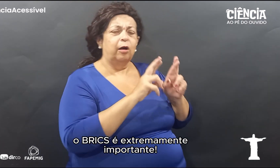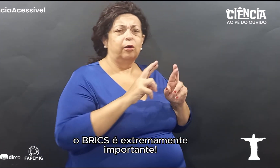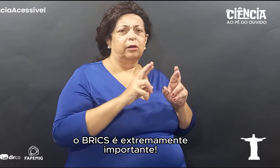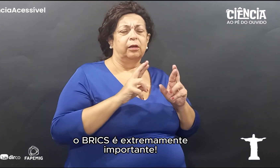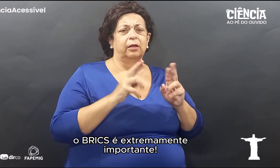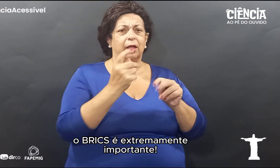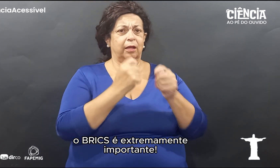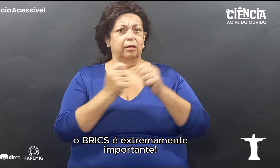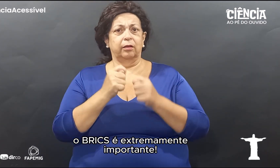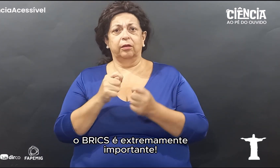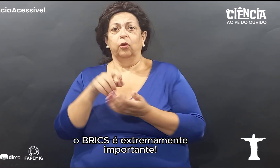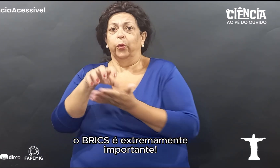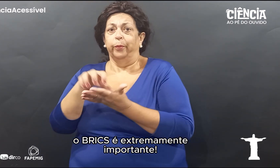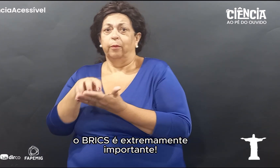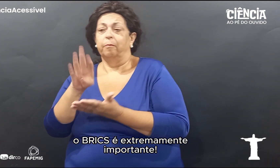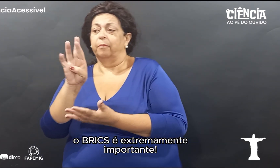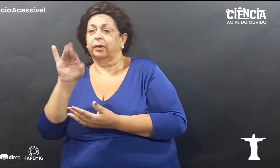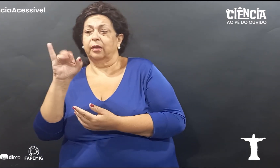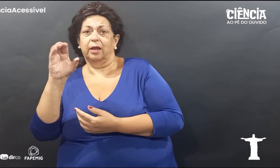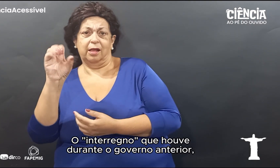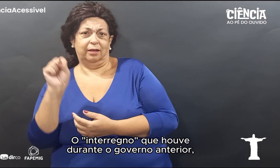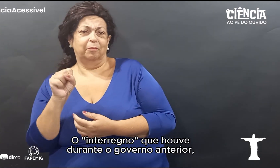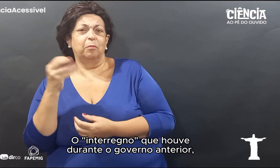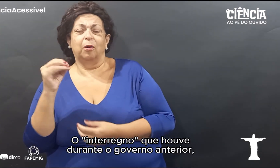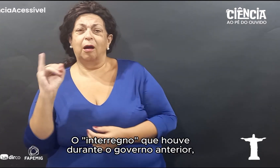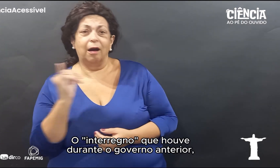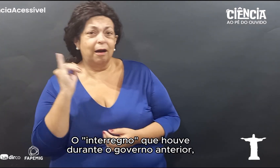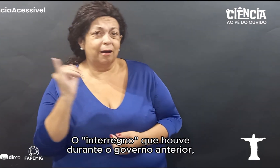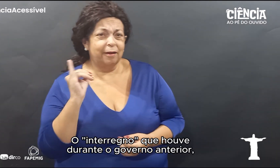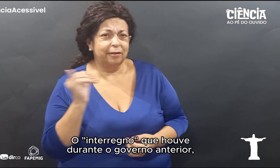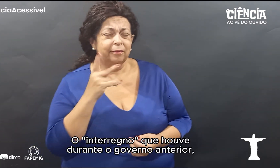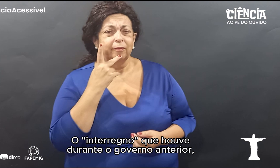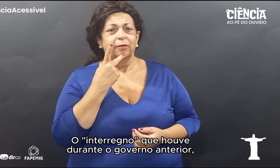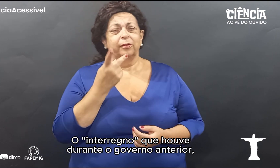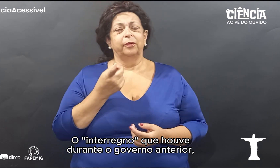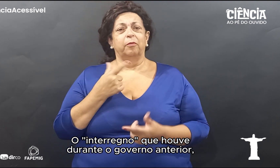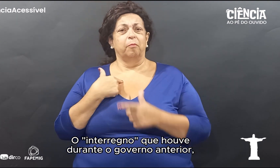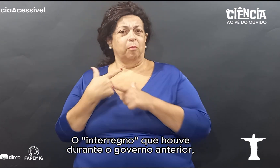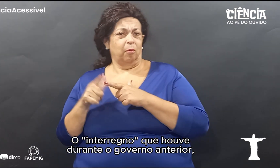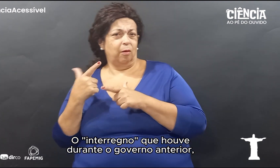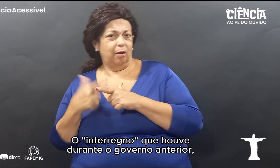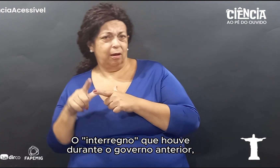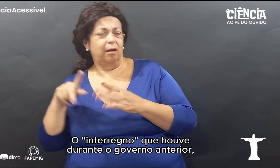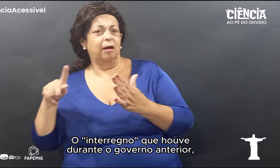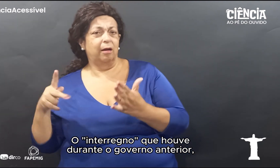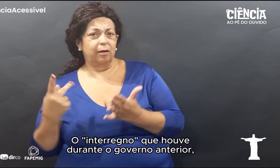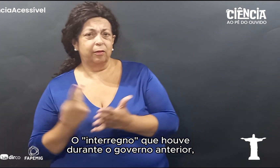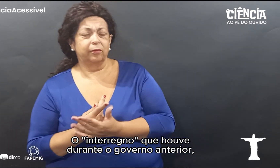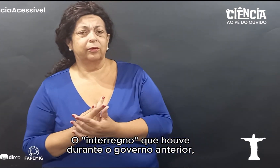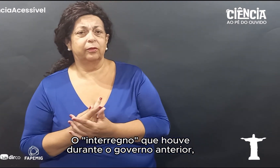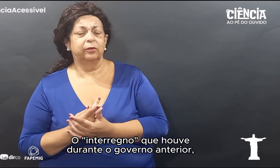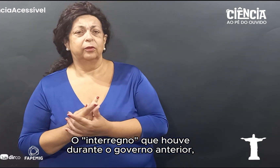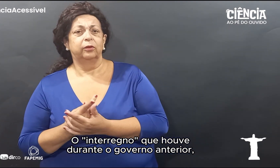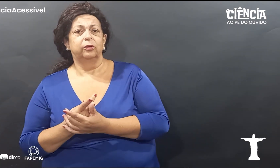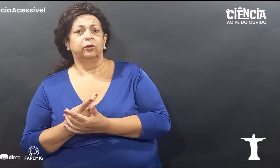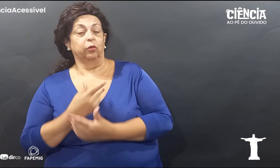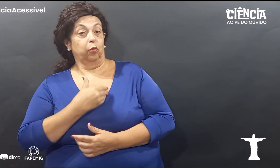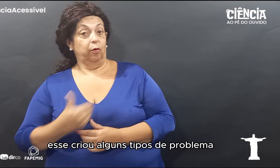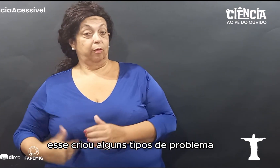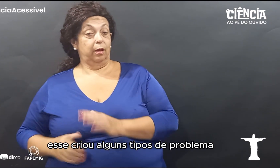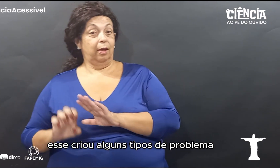o BRICS é extremamente importante. O interregno que houve durante o governo